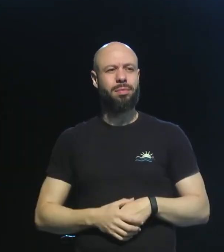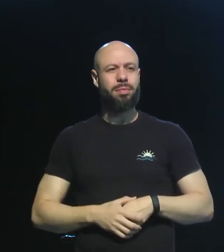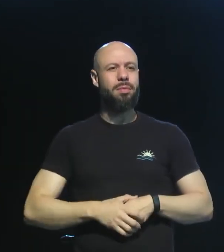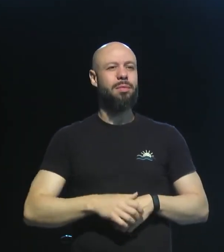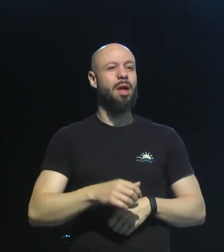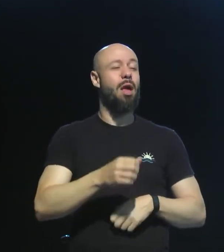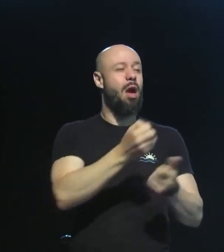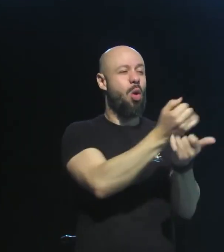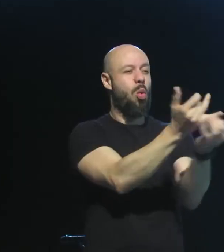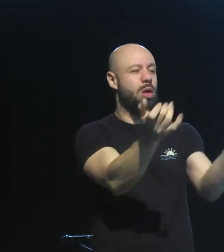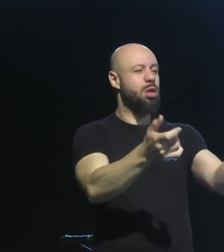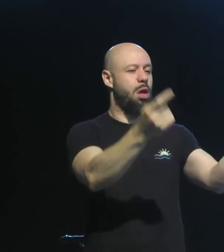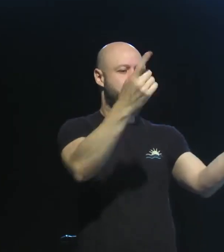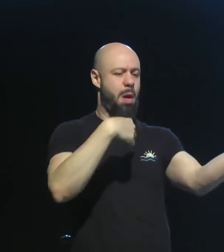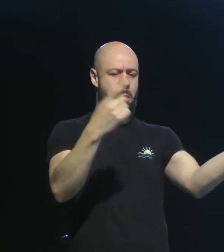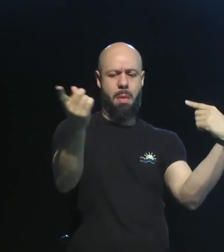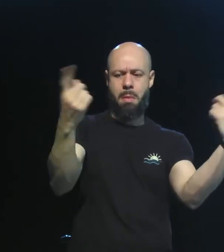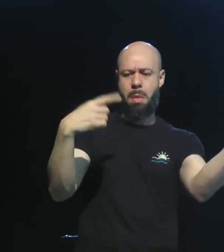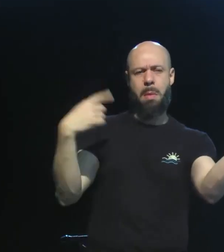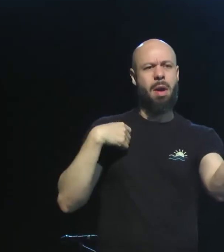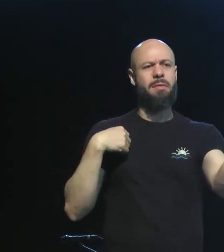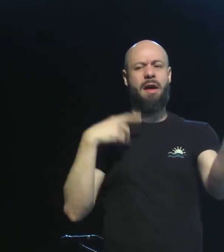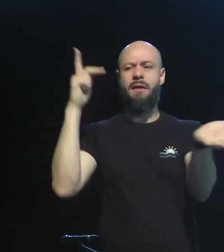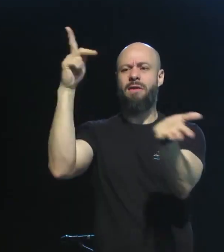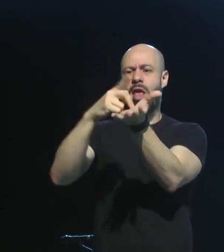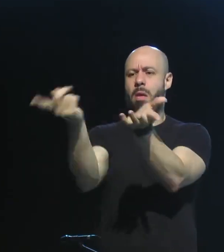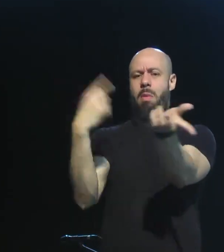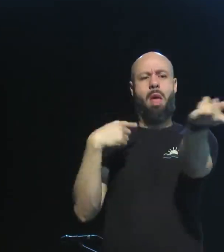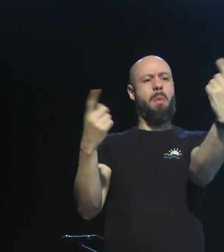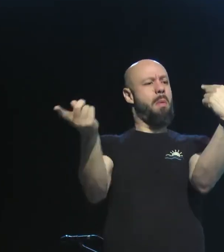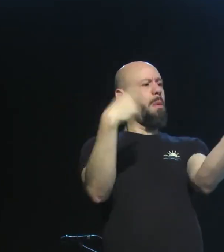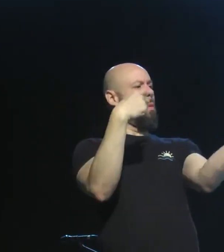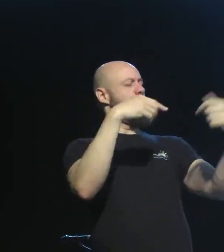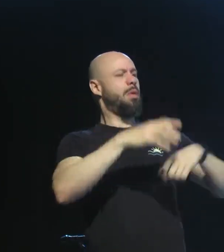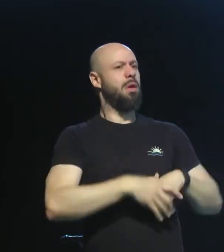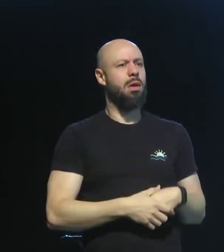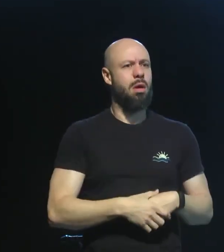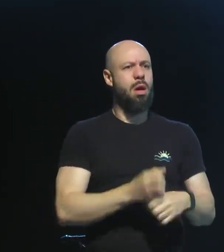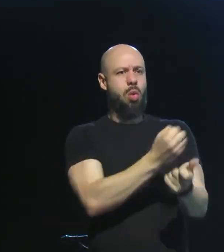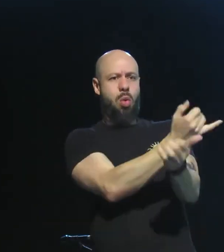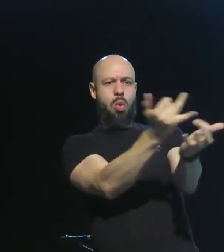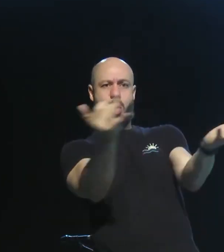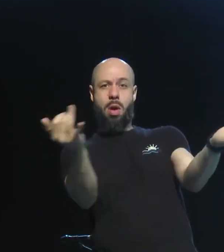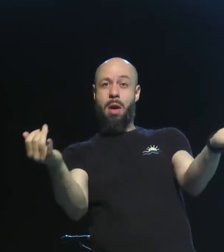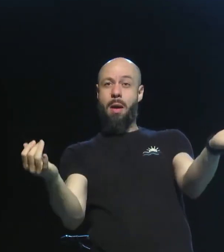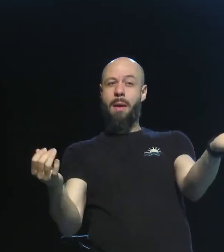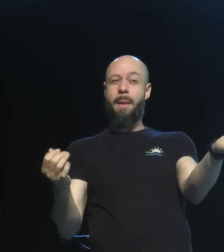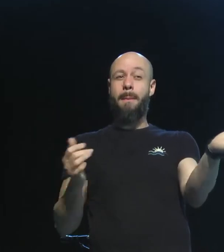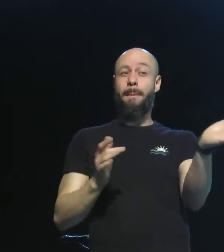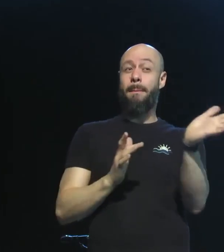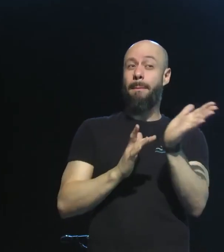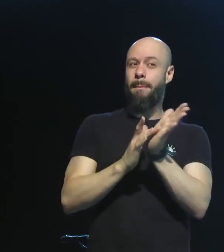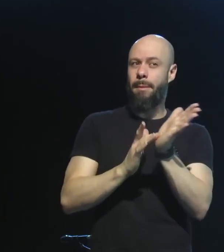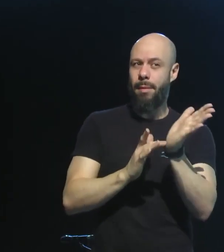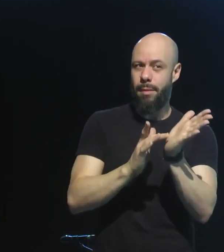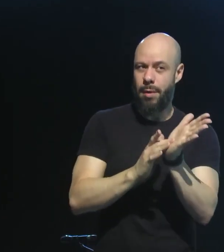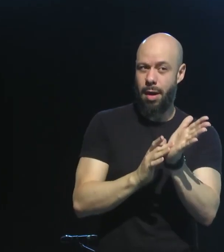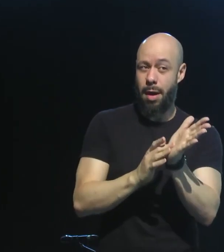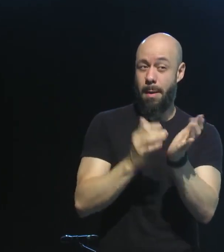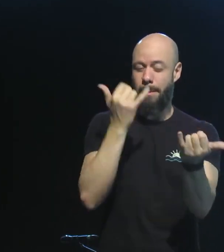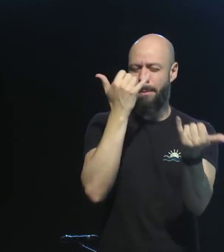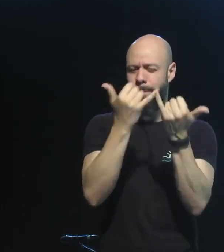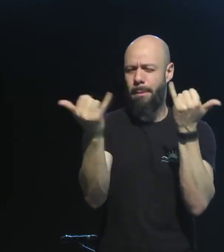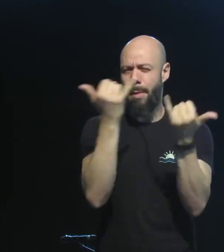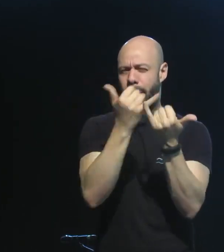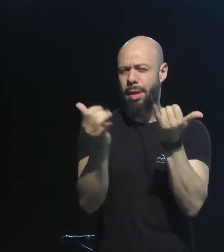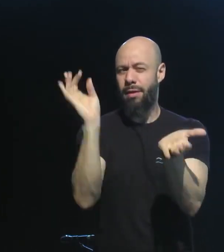a nossa vida, o que é verdade, e muitas delas parecem verdade. Muitas delas parecem